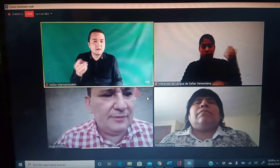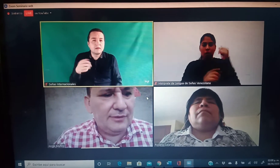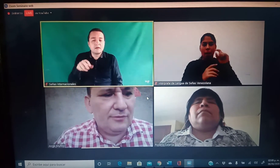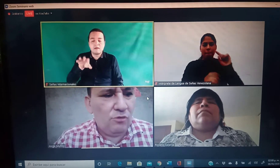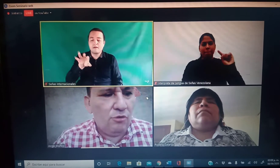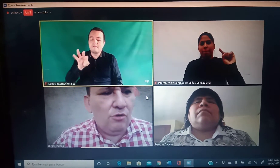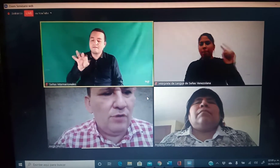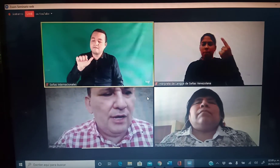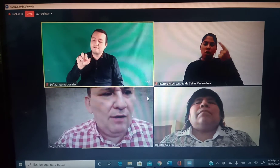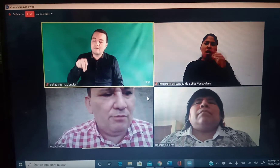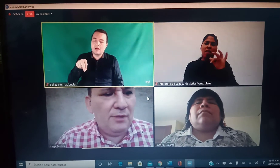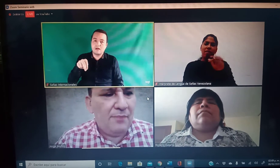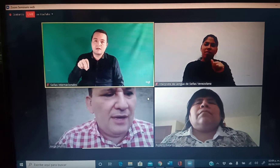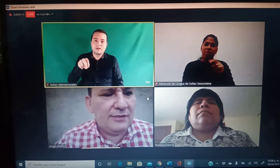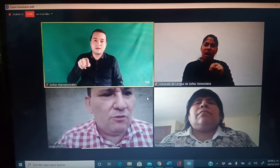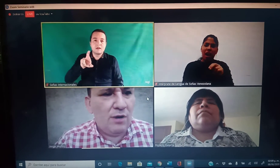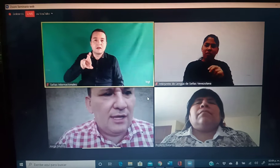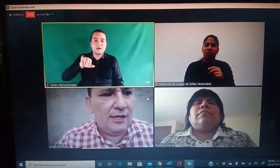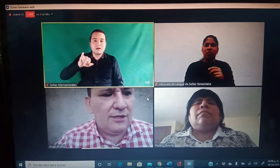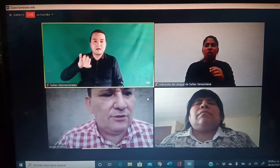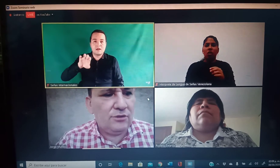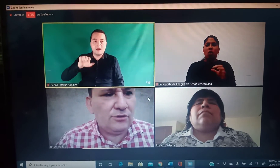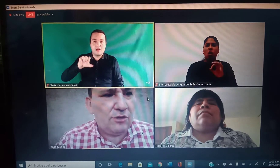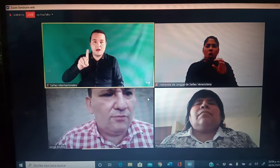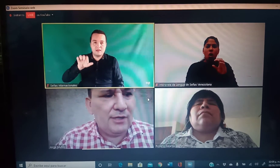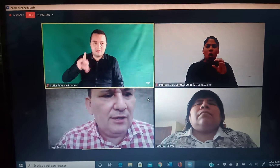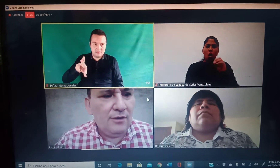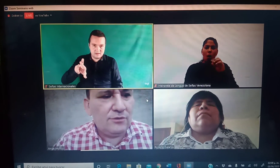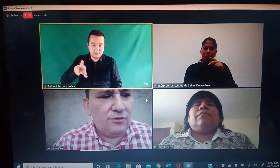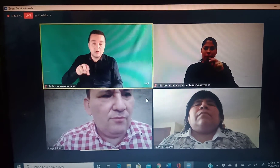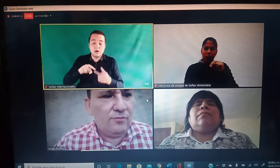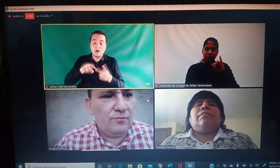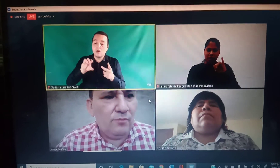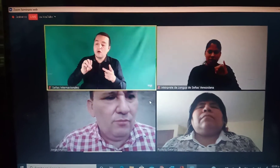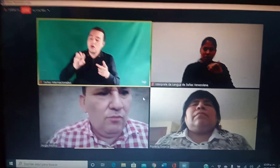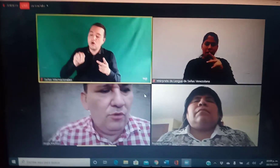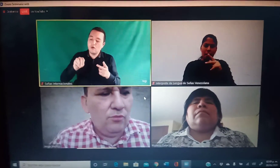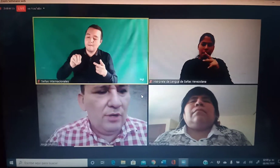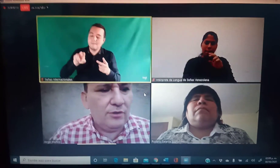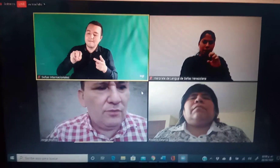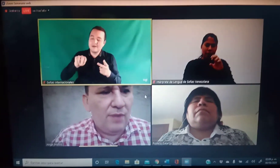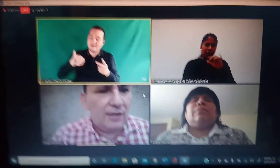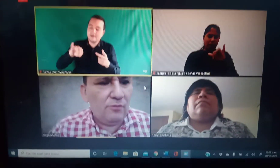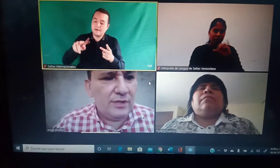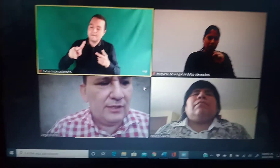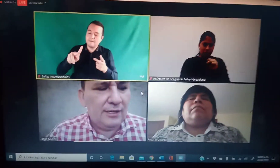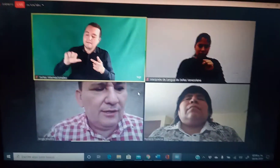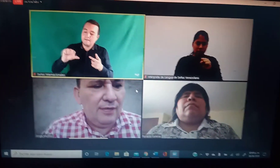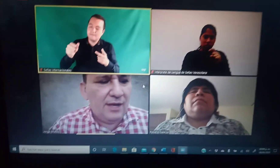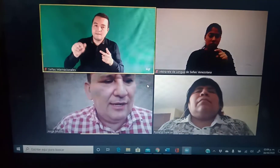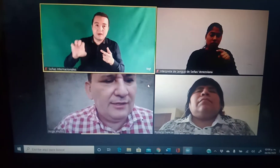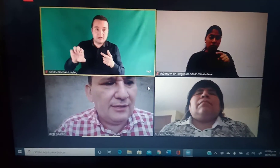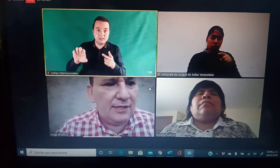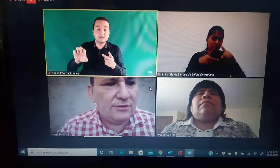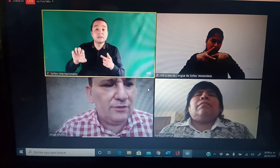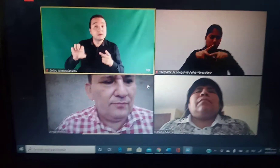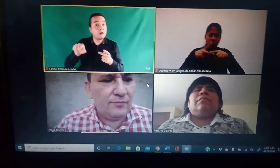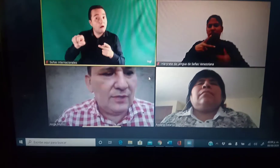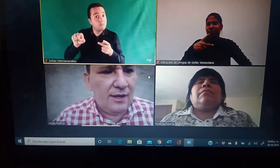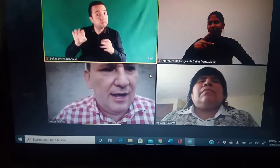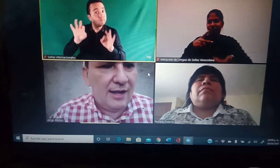o el OVNI Page. Cualquiera de esos dos softwares son muy buenos para convertir imágenes de